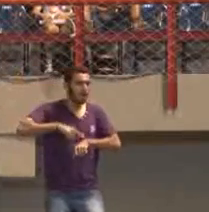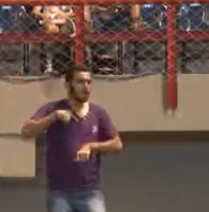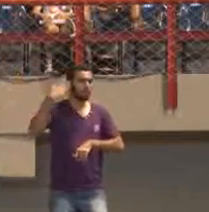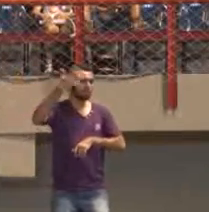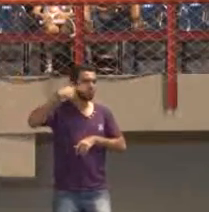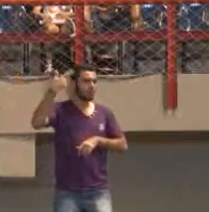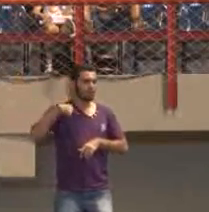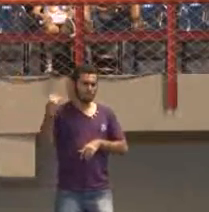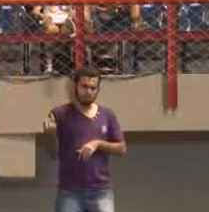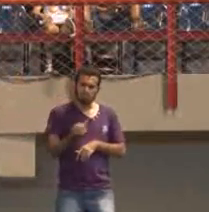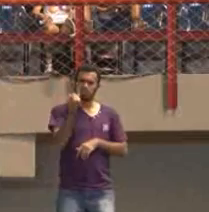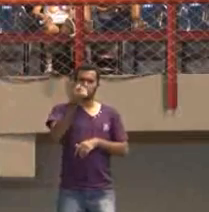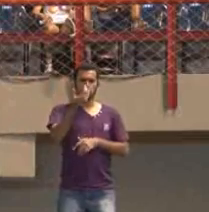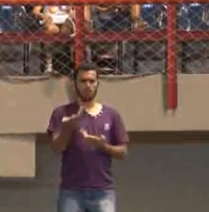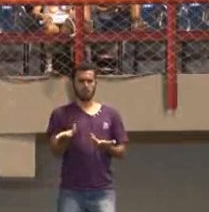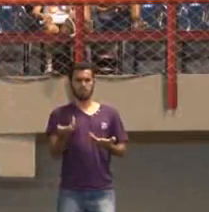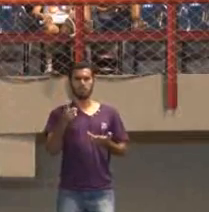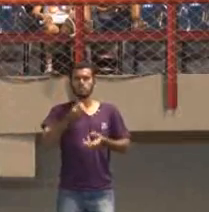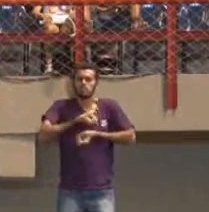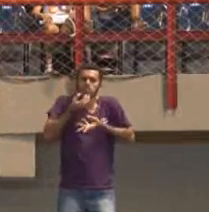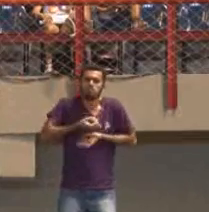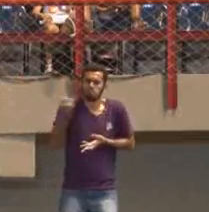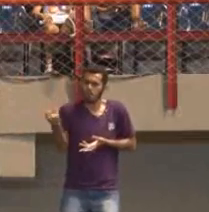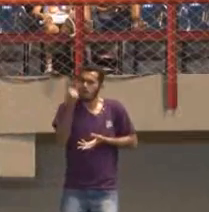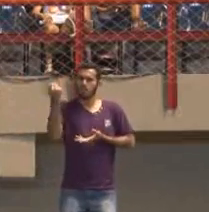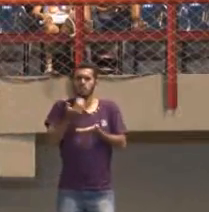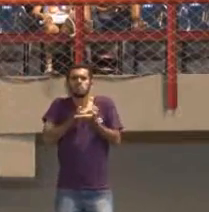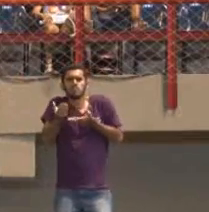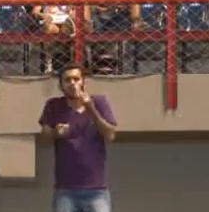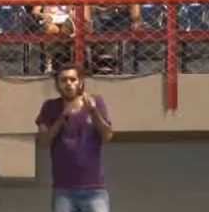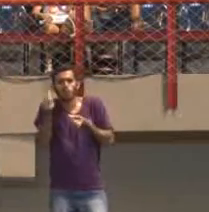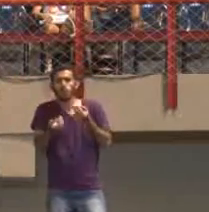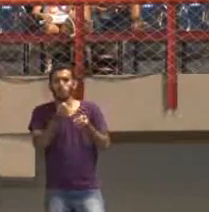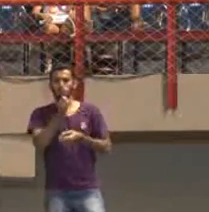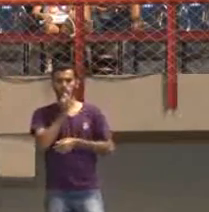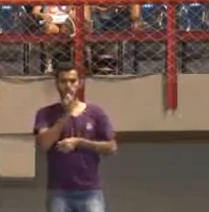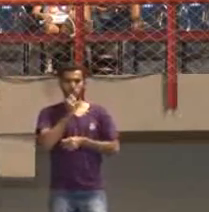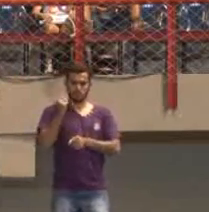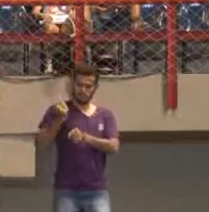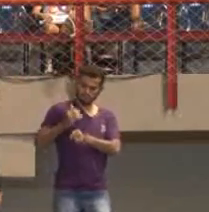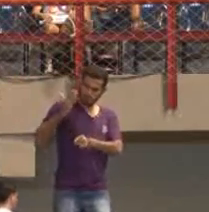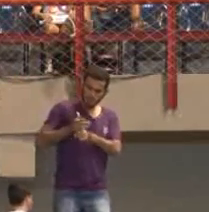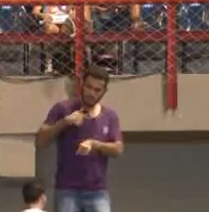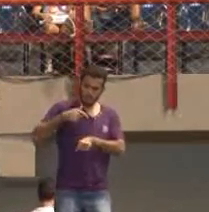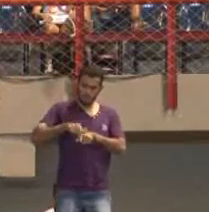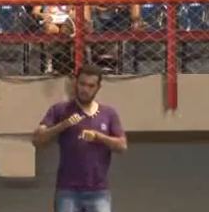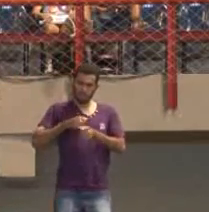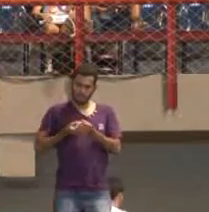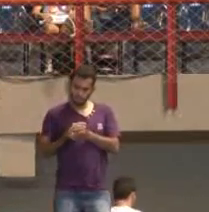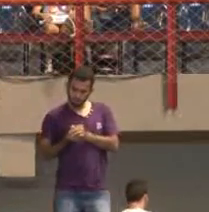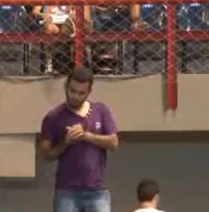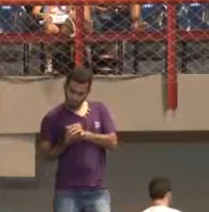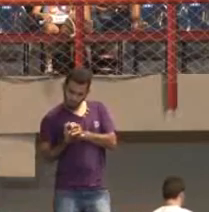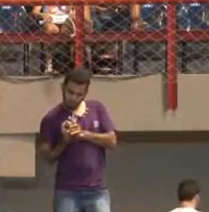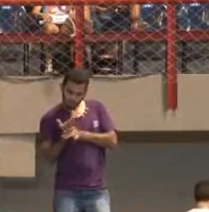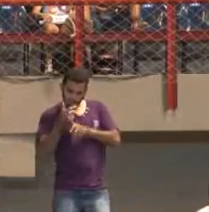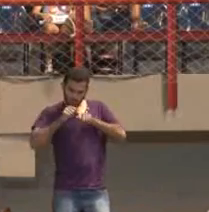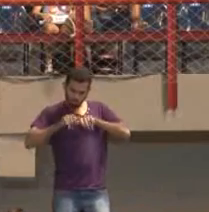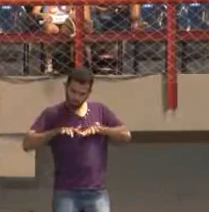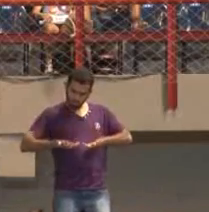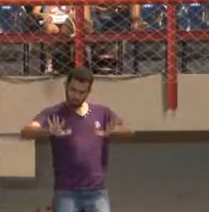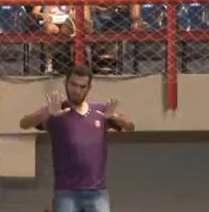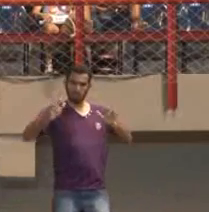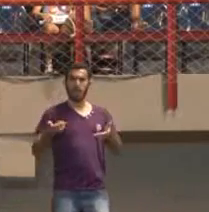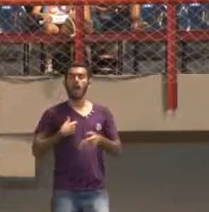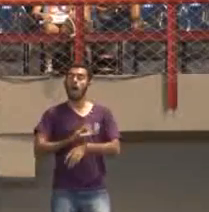que ele nasceu? Ele nasceu disso aqui, ó. Batatinha, quando nasce, se esparrama pelo chão. Ah,